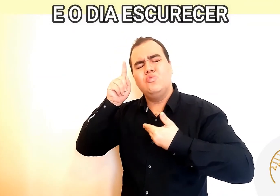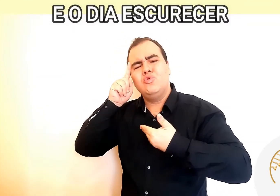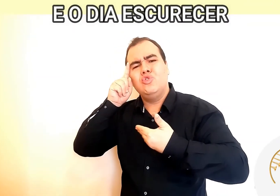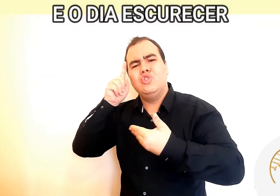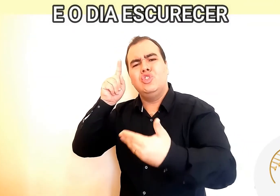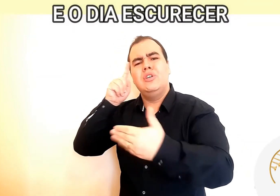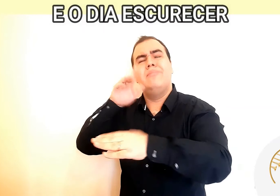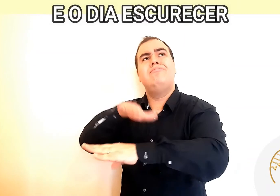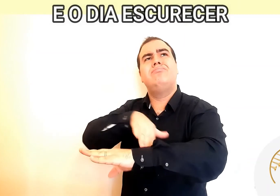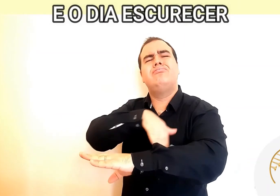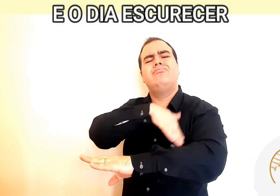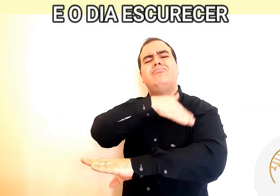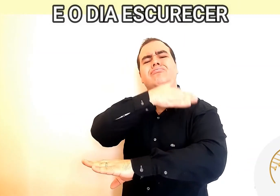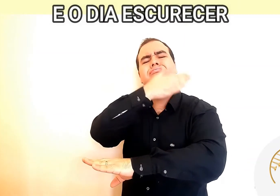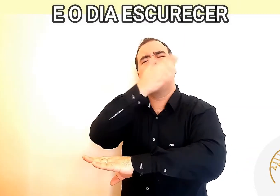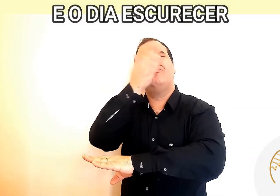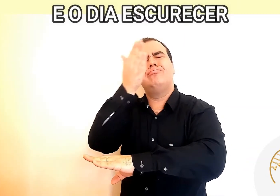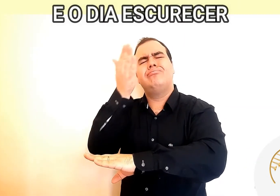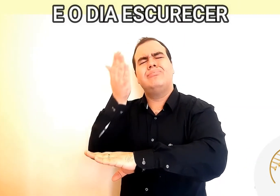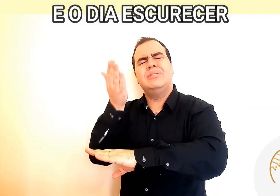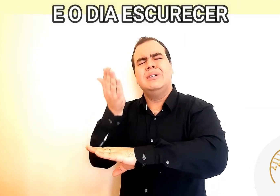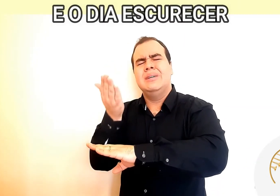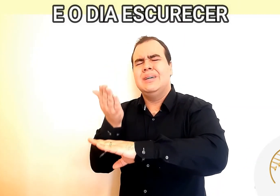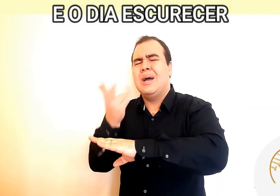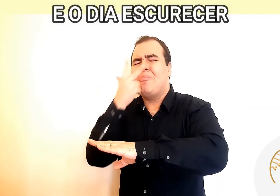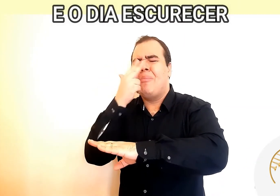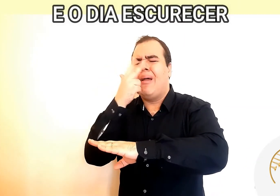naufragar e o dia